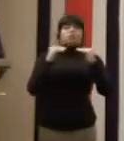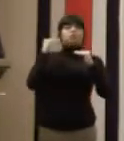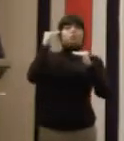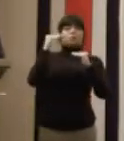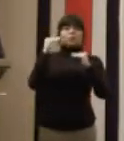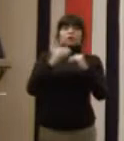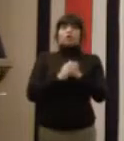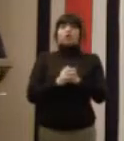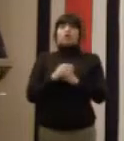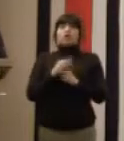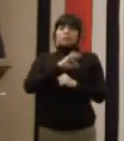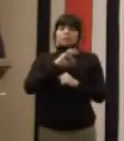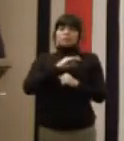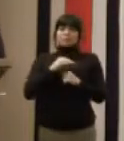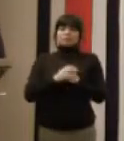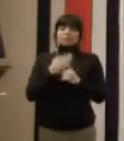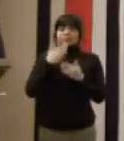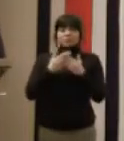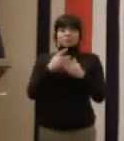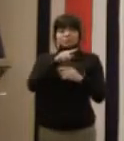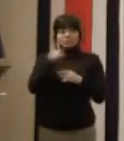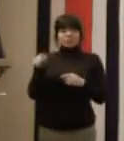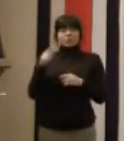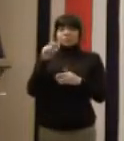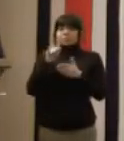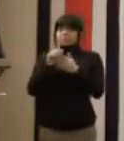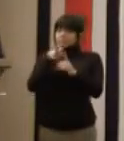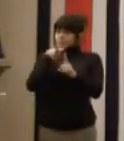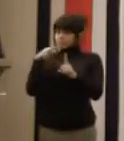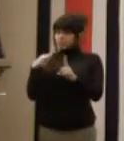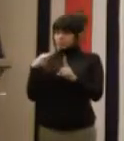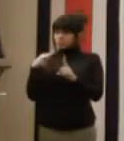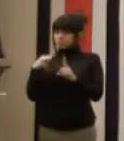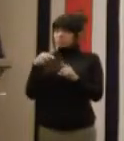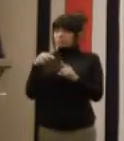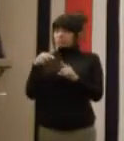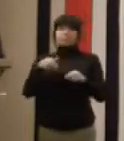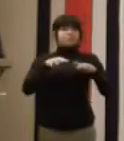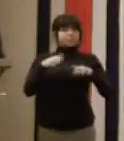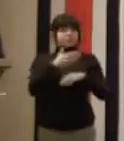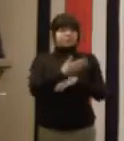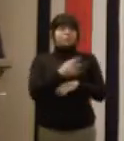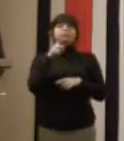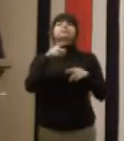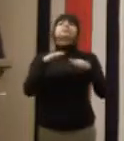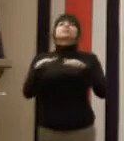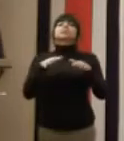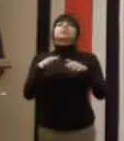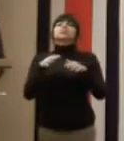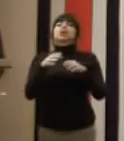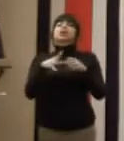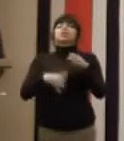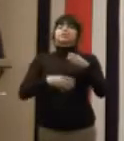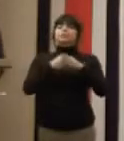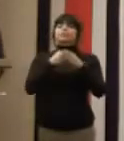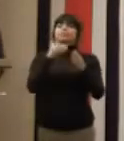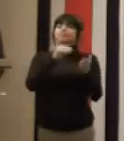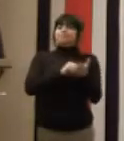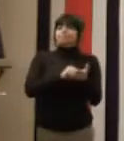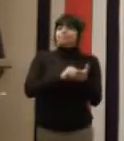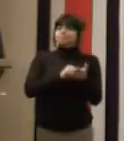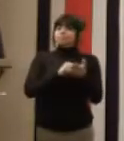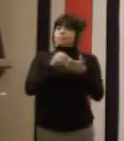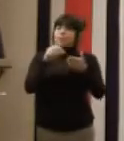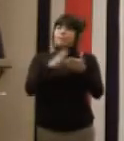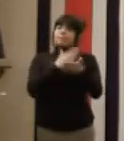superiores de bienestar. En ese sentido, este acto es un acto que se inscribe en